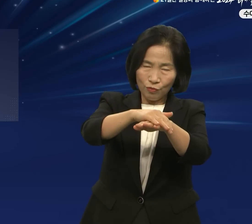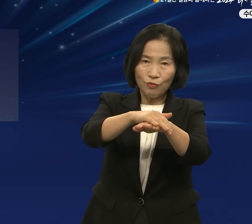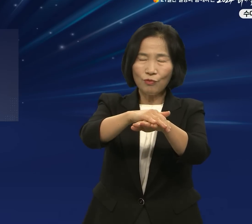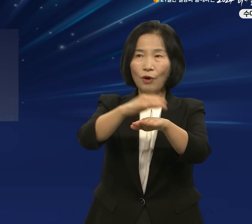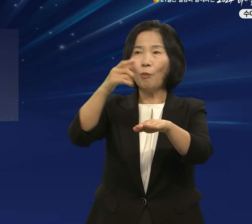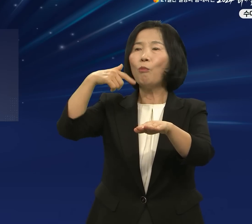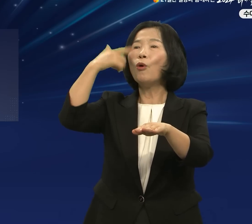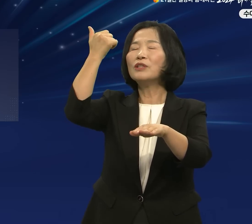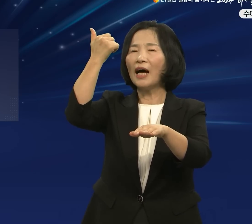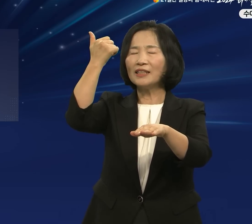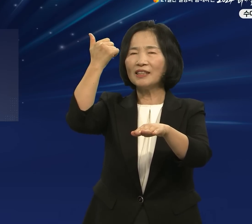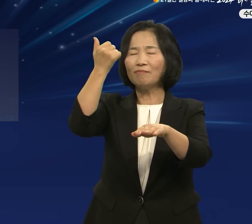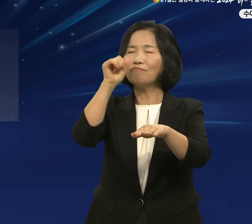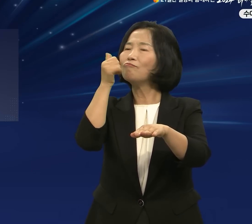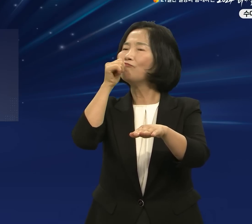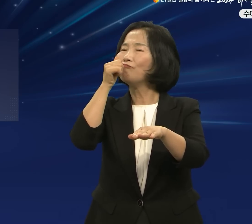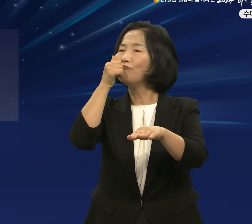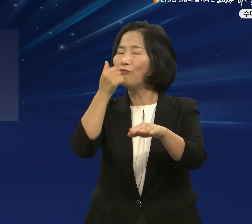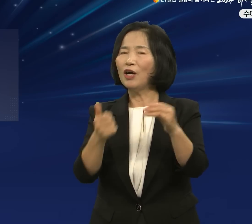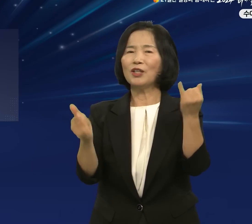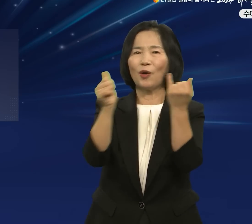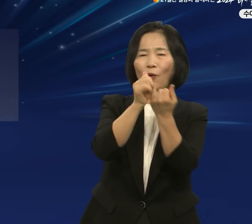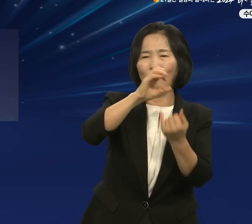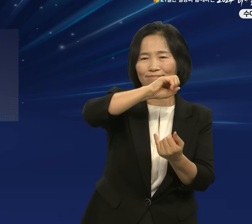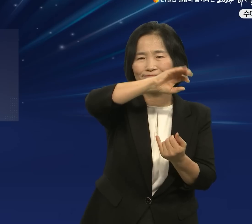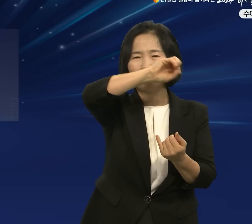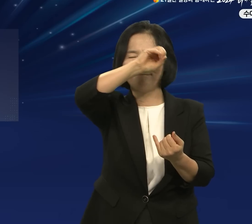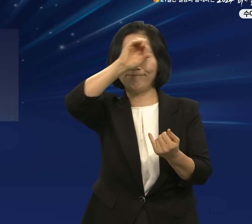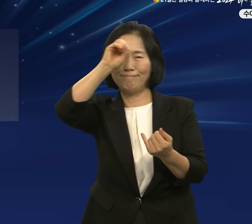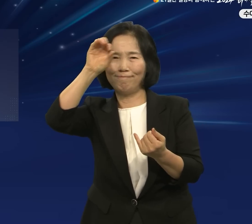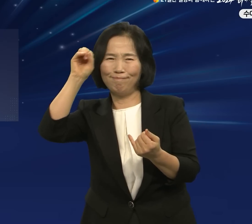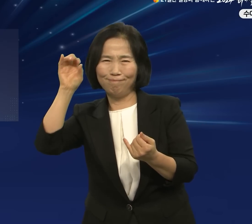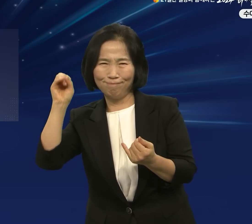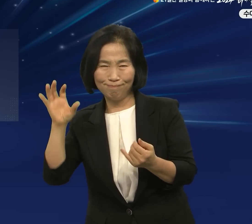목사님 주례로 결혼식을 했습니다.